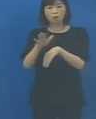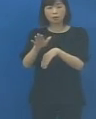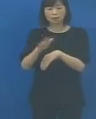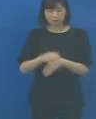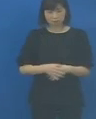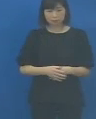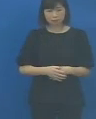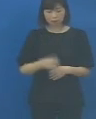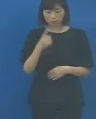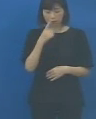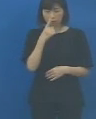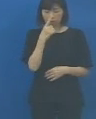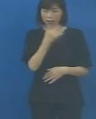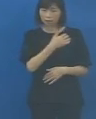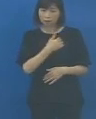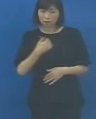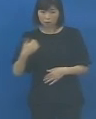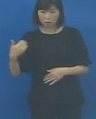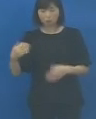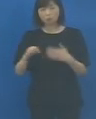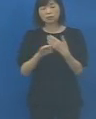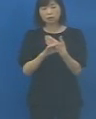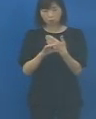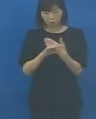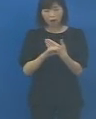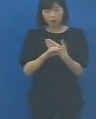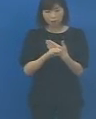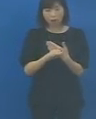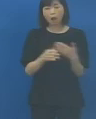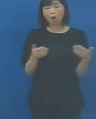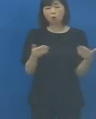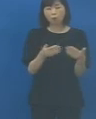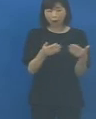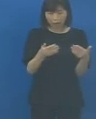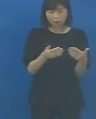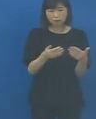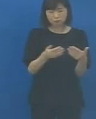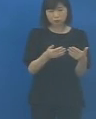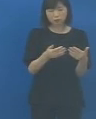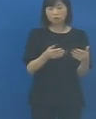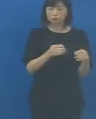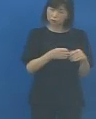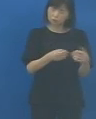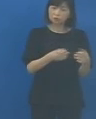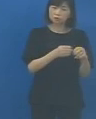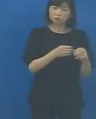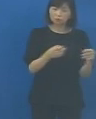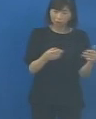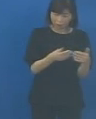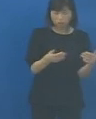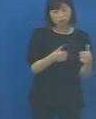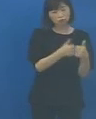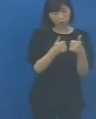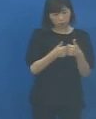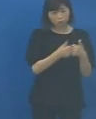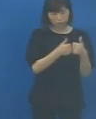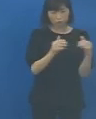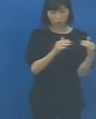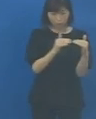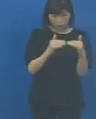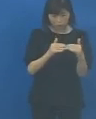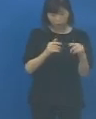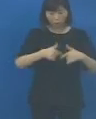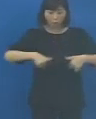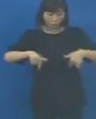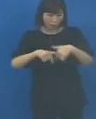で、我々 の, その例えばワークショップなり、フォーラムに参加をしていただいたり、また、今村さんの